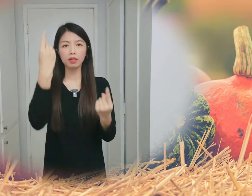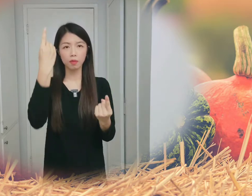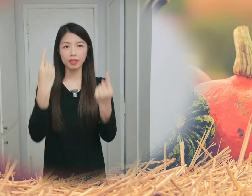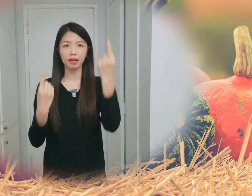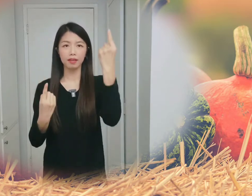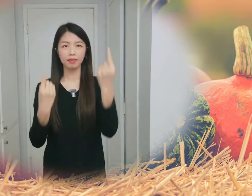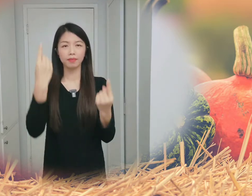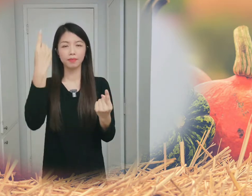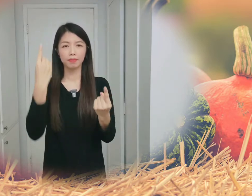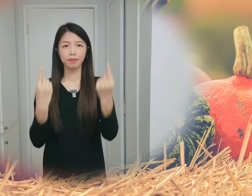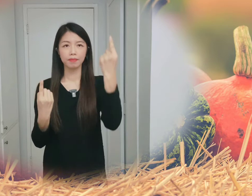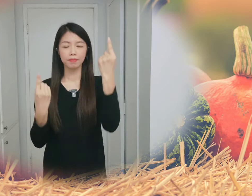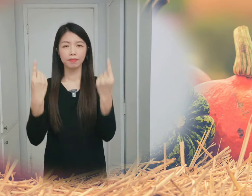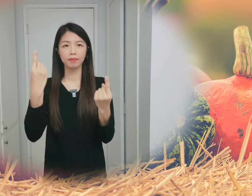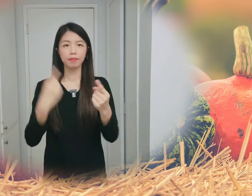이런 뜻이 됩니다.